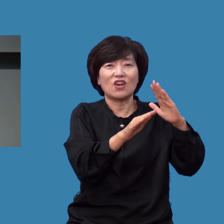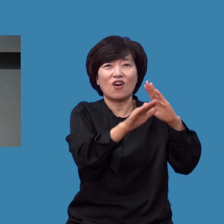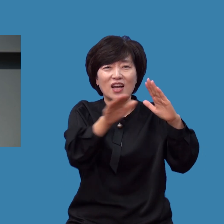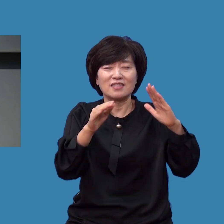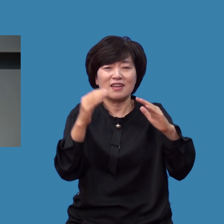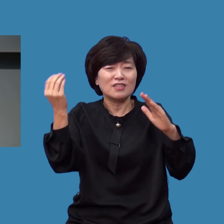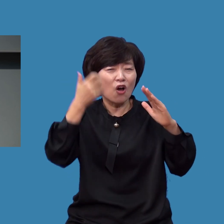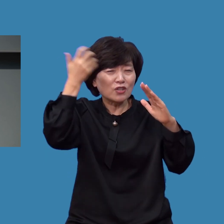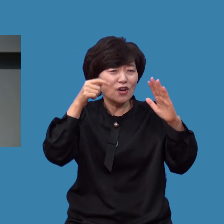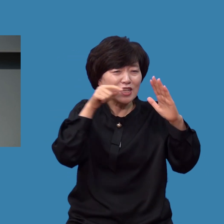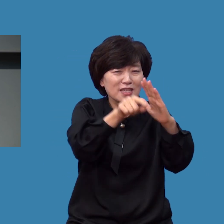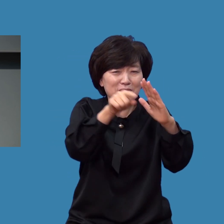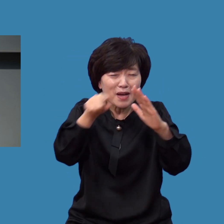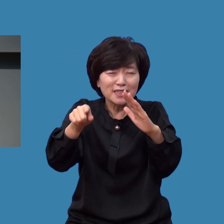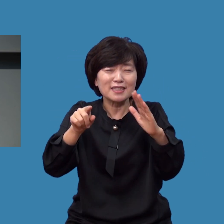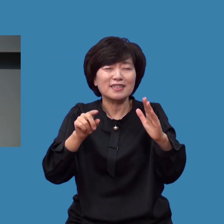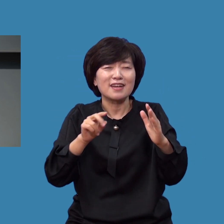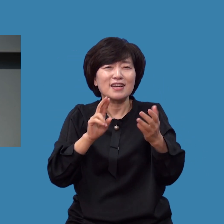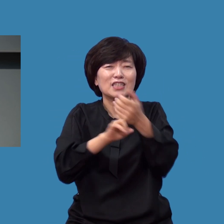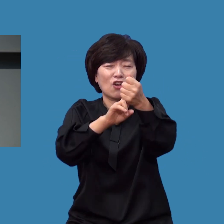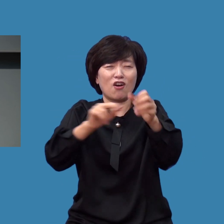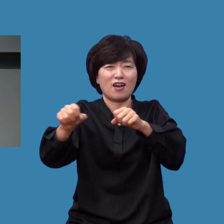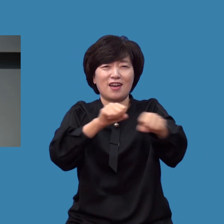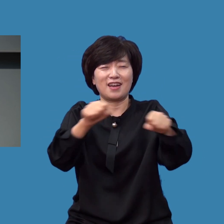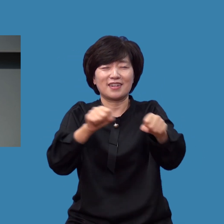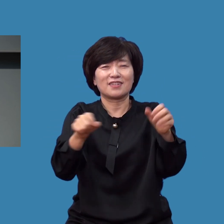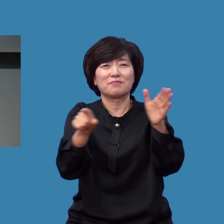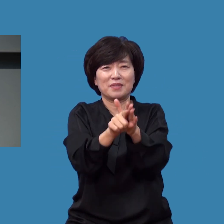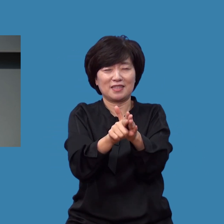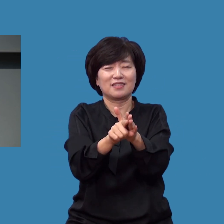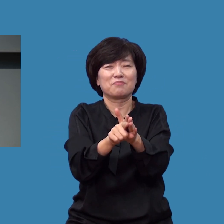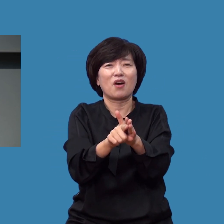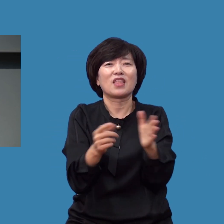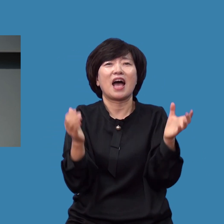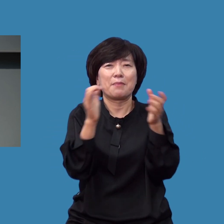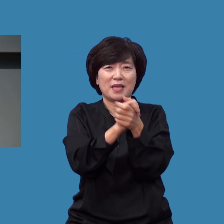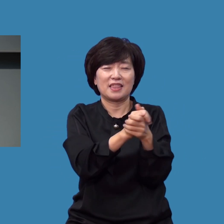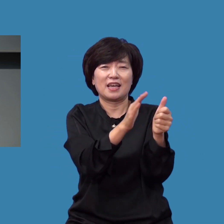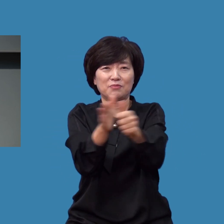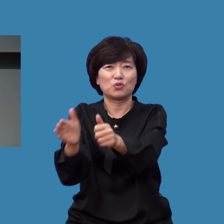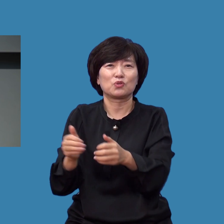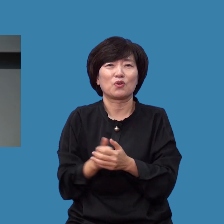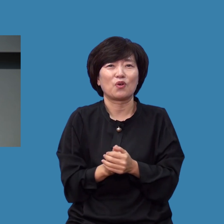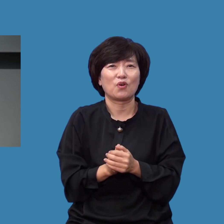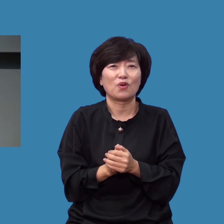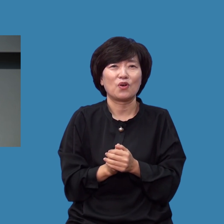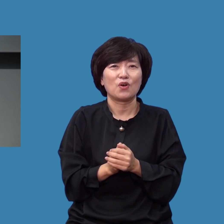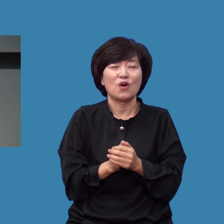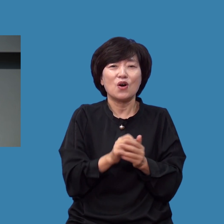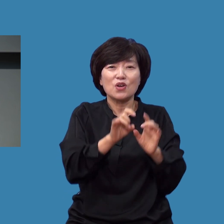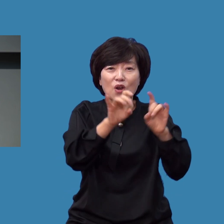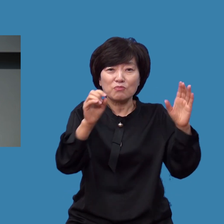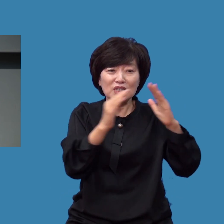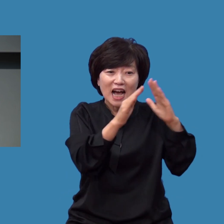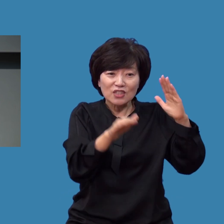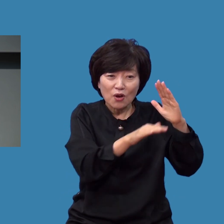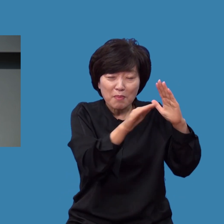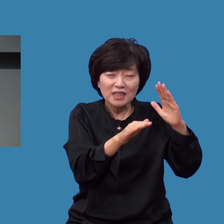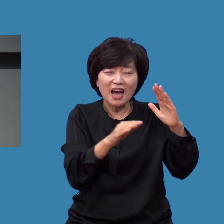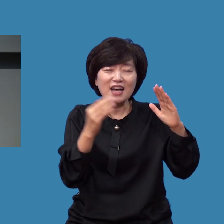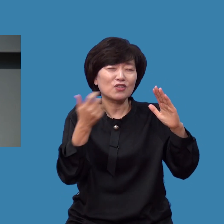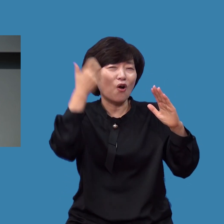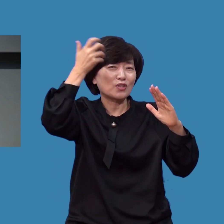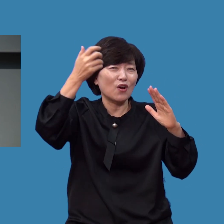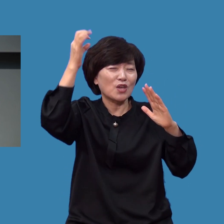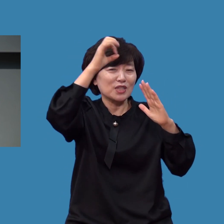것을 믿으십니까? 믿으시면 아멘 하십시오. 각 가정마다 성령께서 찾아가셔서 초자연적이고